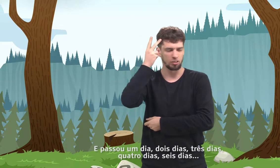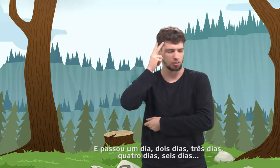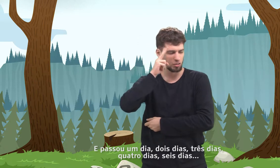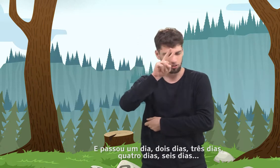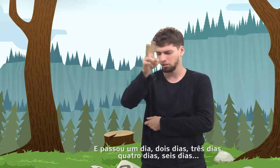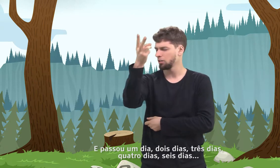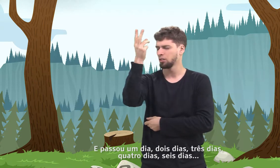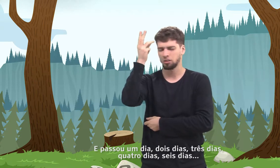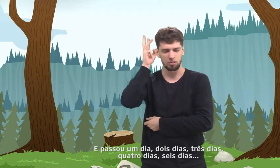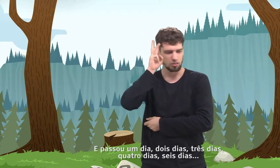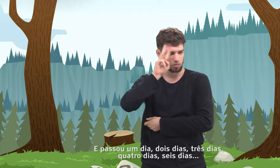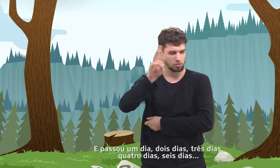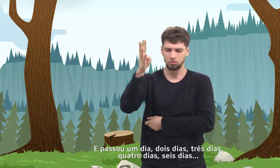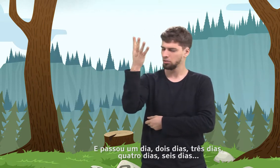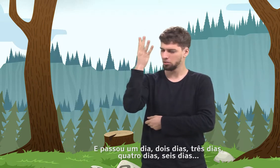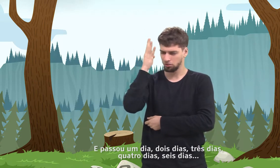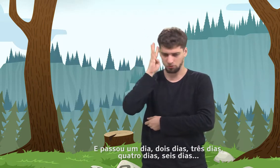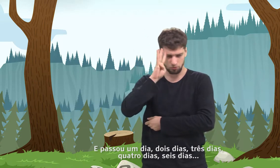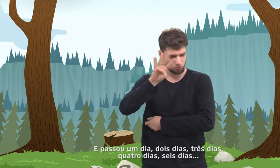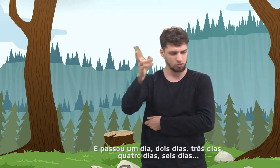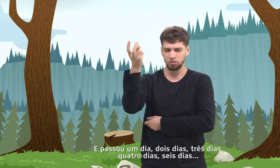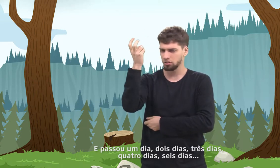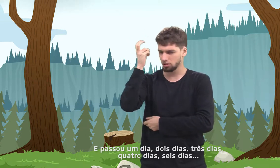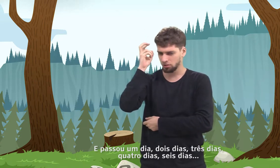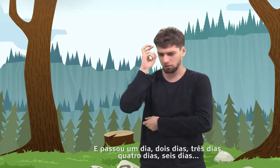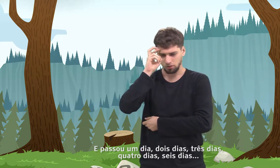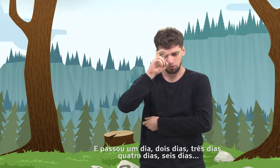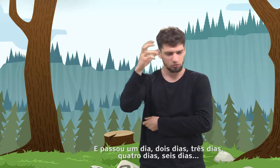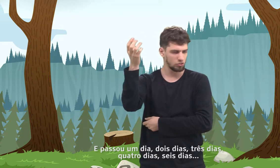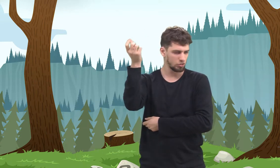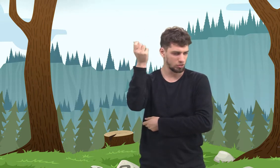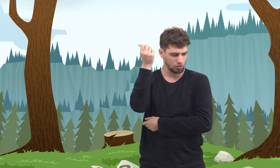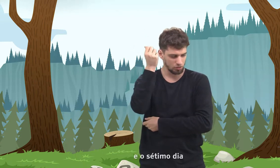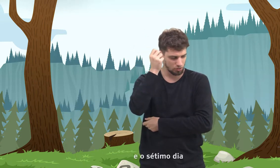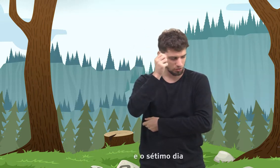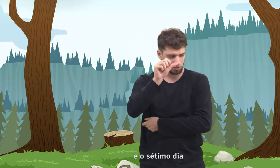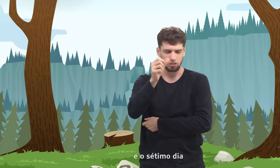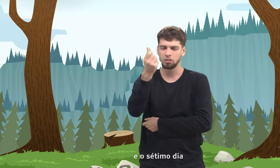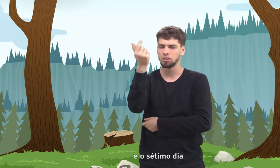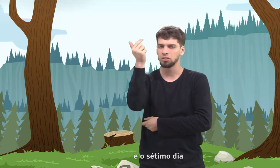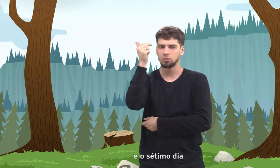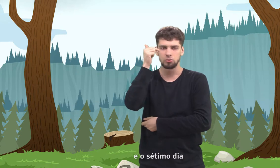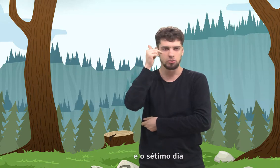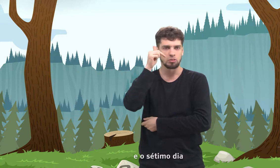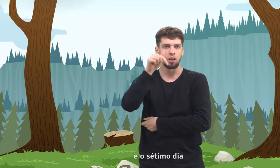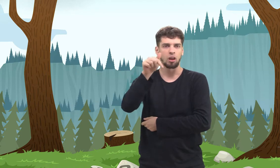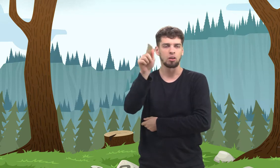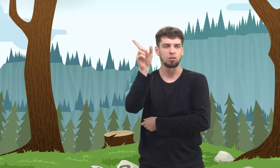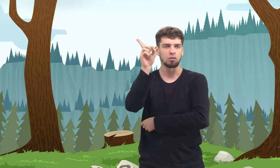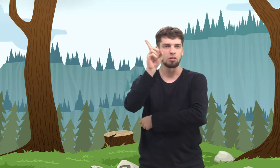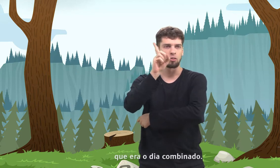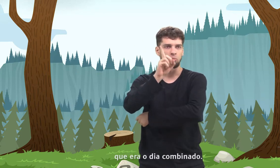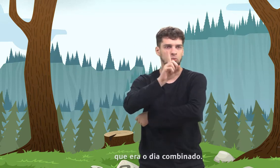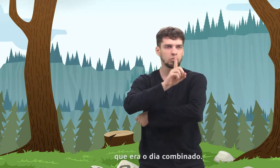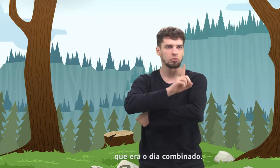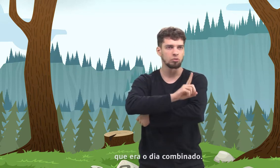dia dois dias três dias quatro dias seis dias em sétimo dia que era o dia